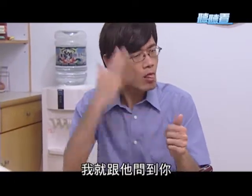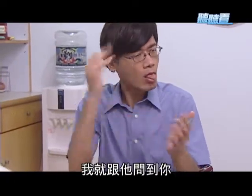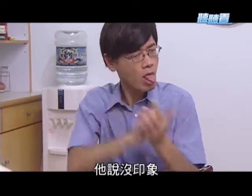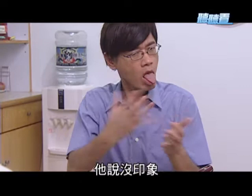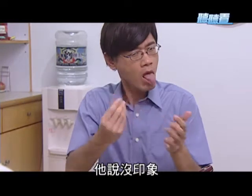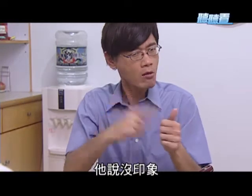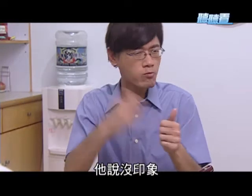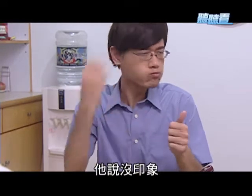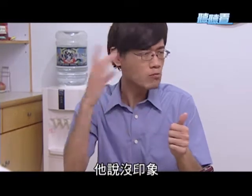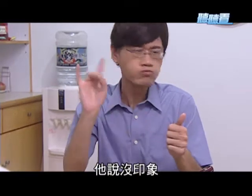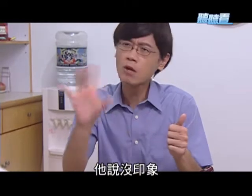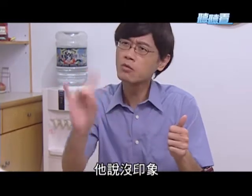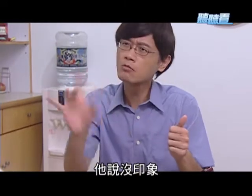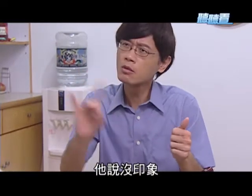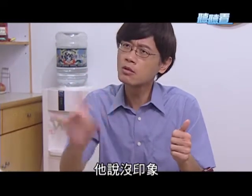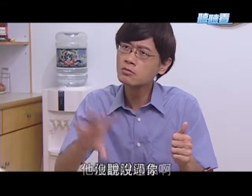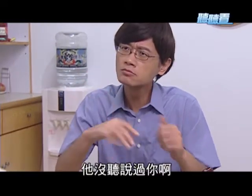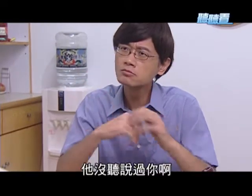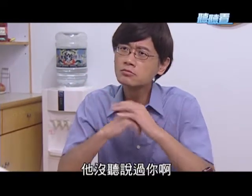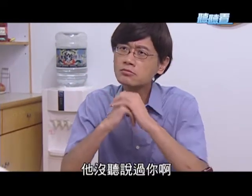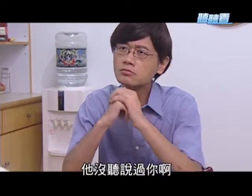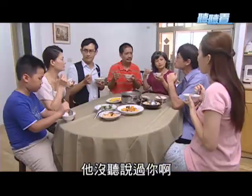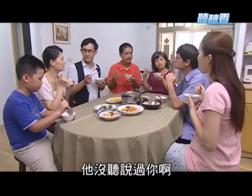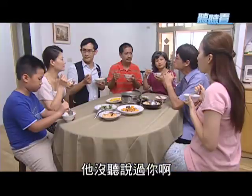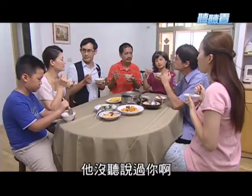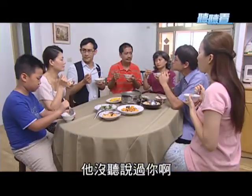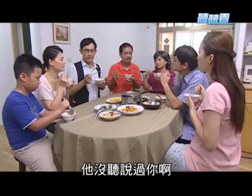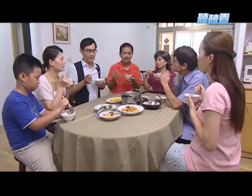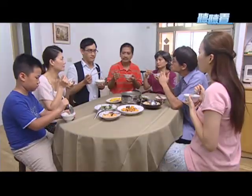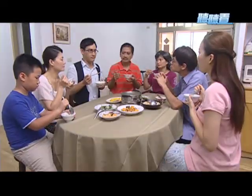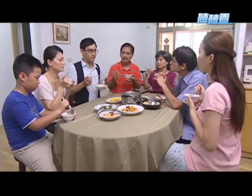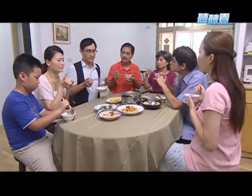他说没印象，他没听说过你啊。